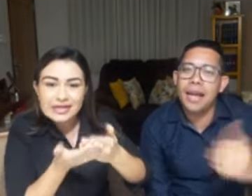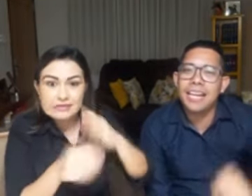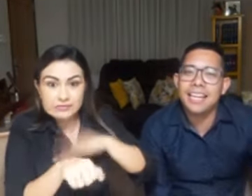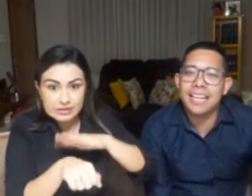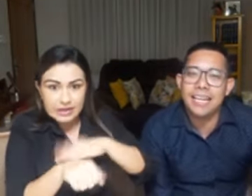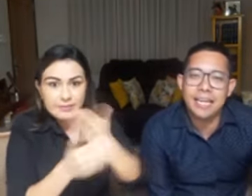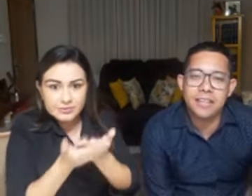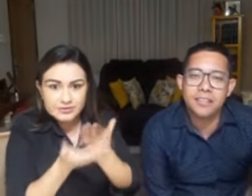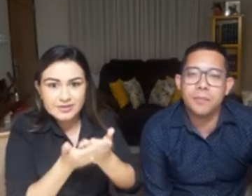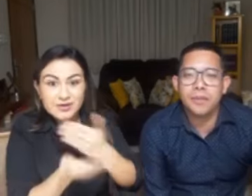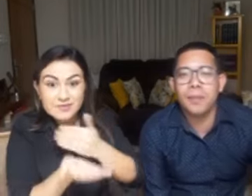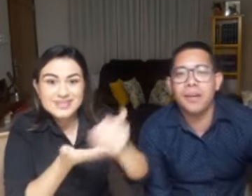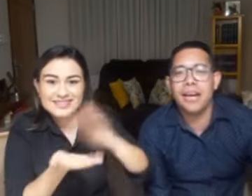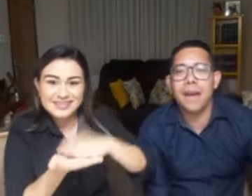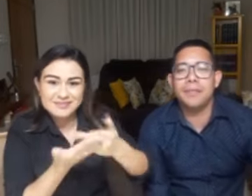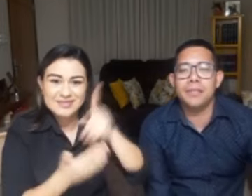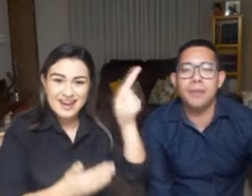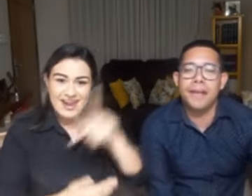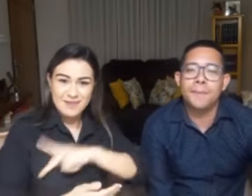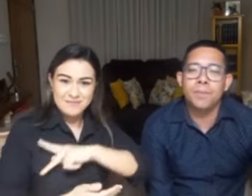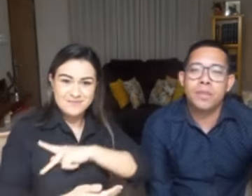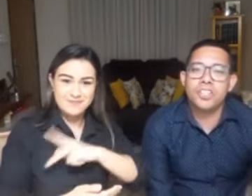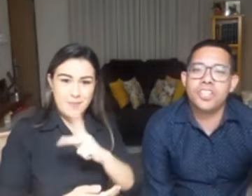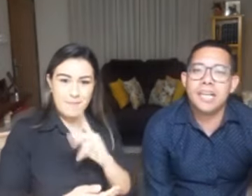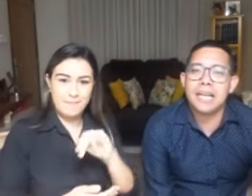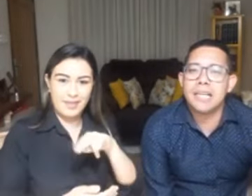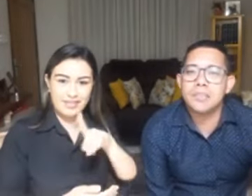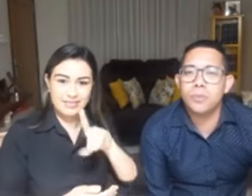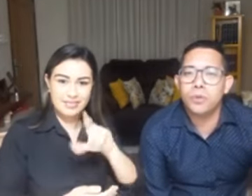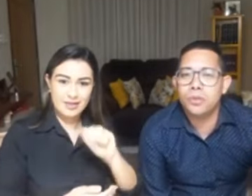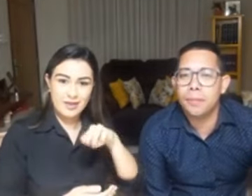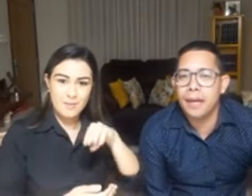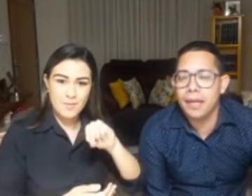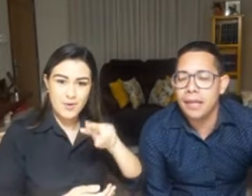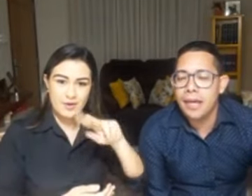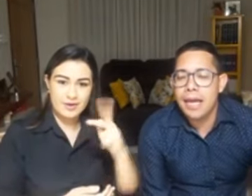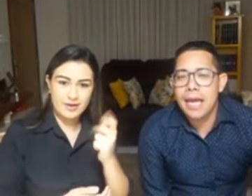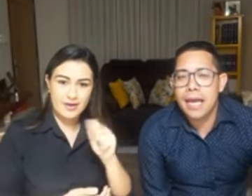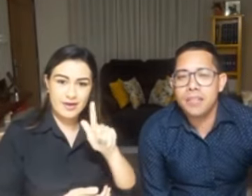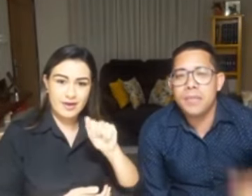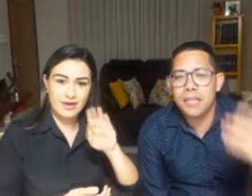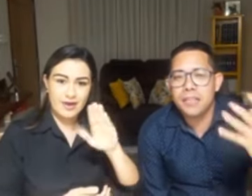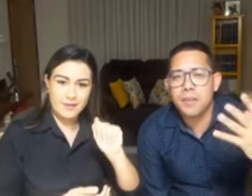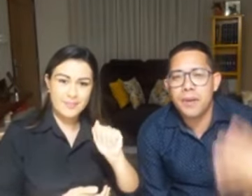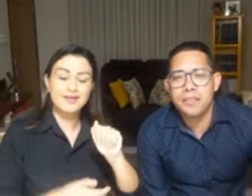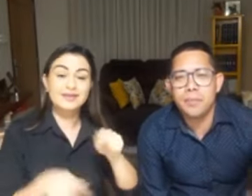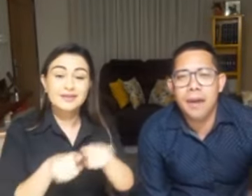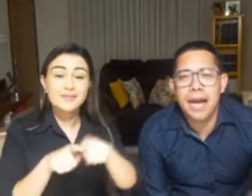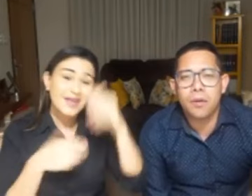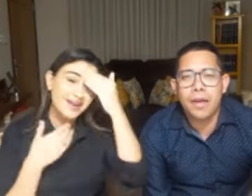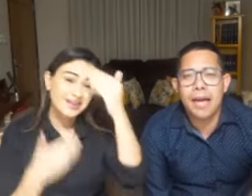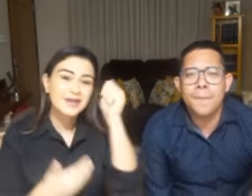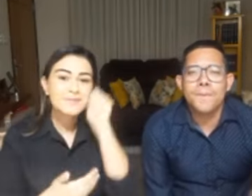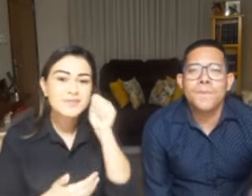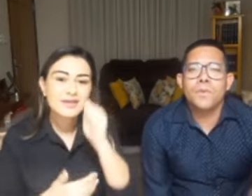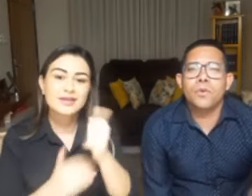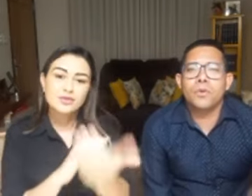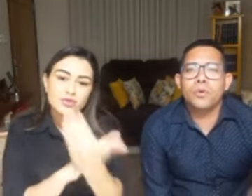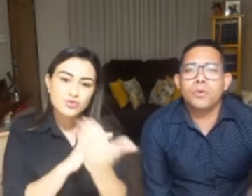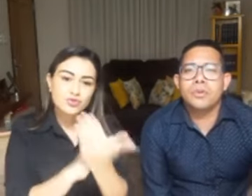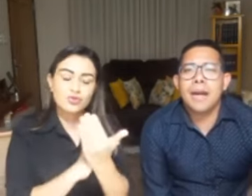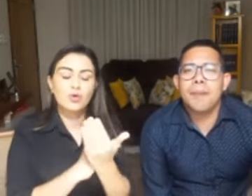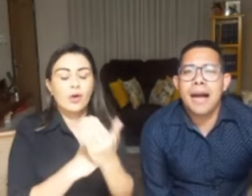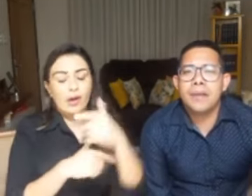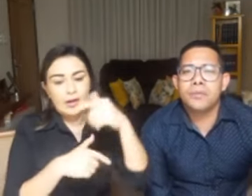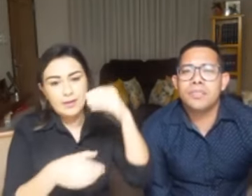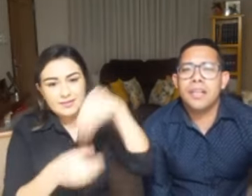tempo lá na igreja, em Pindamonhangaba também. Então a gente agradece muito também as meninas que participaram lá